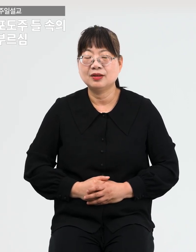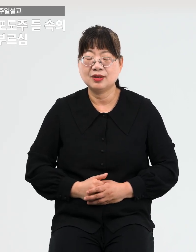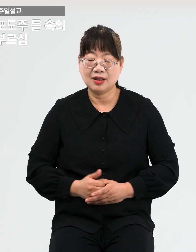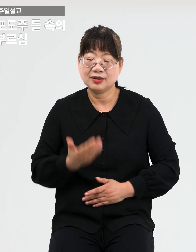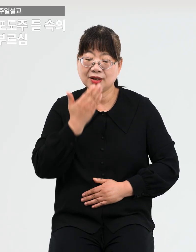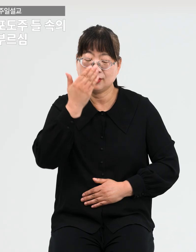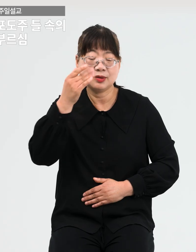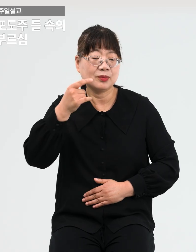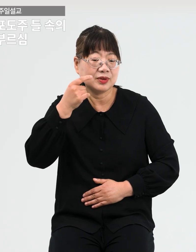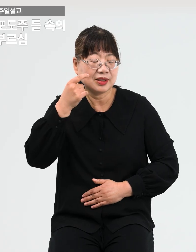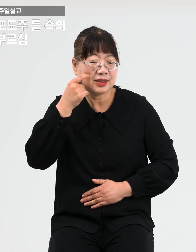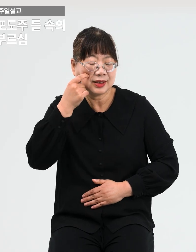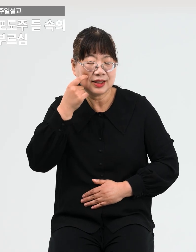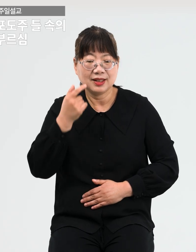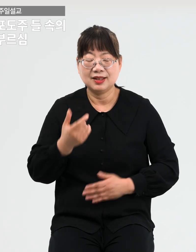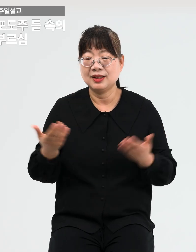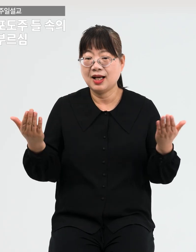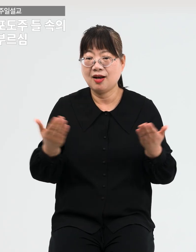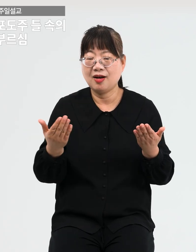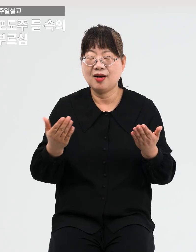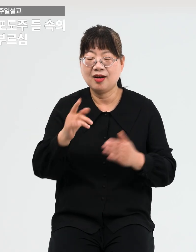능치 못하실